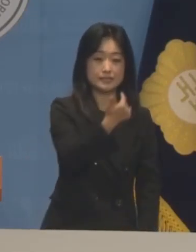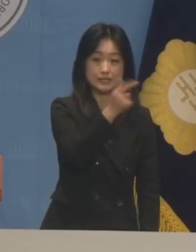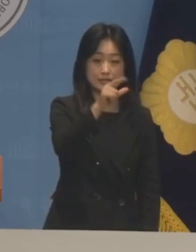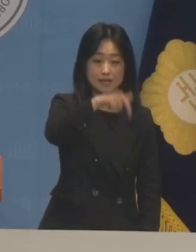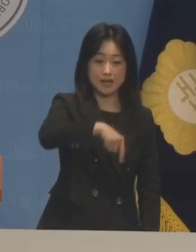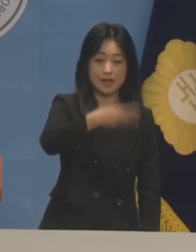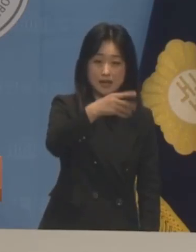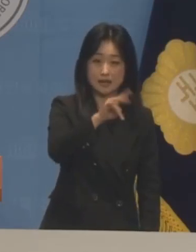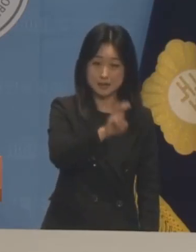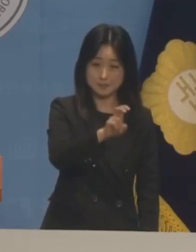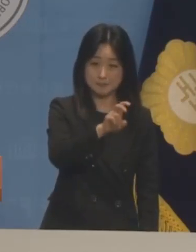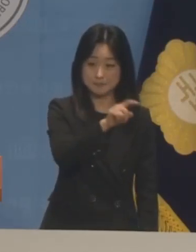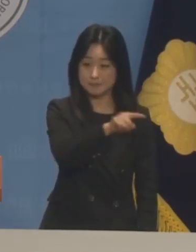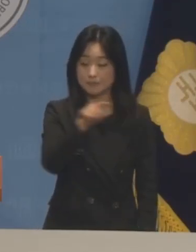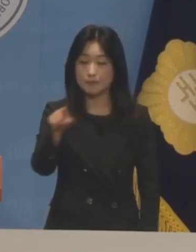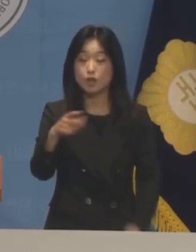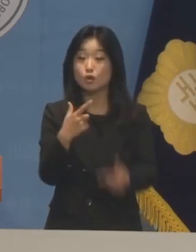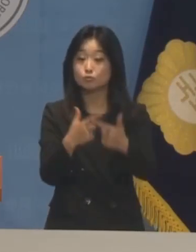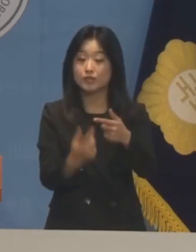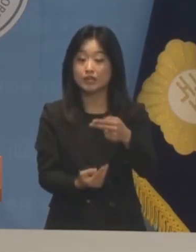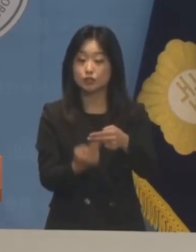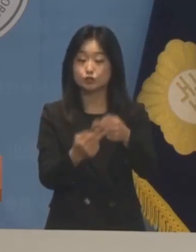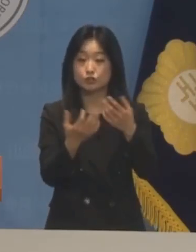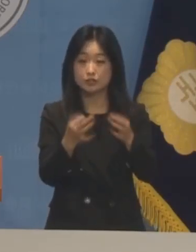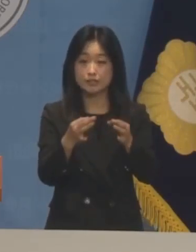즉 부산저축은행 관련된